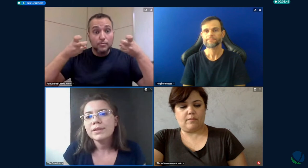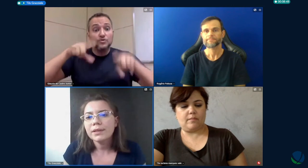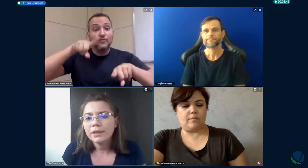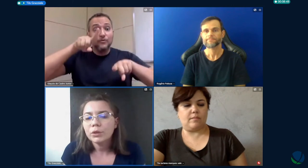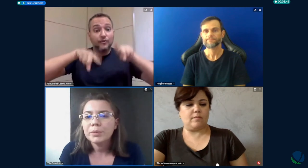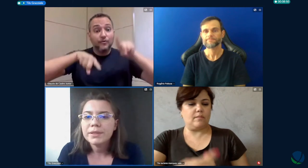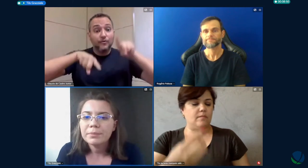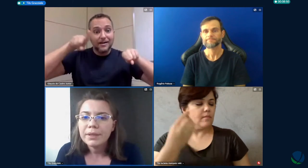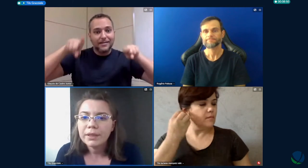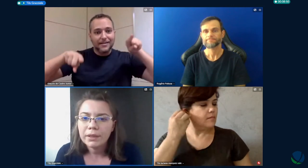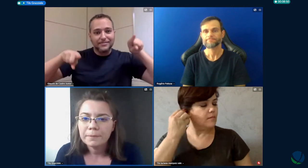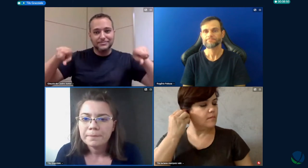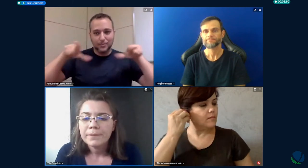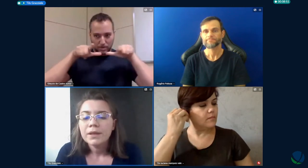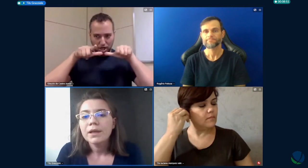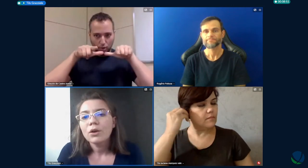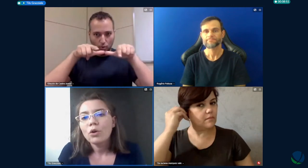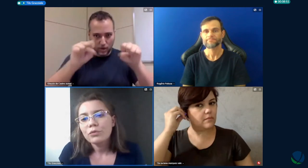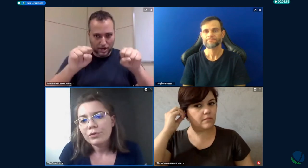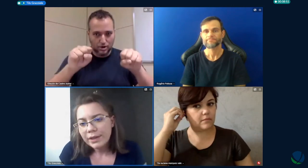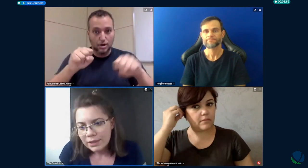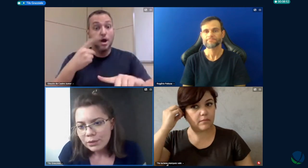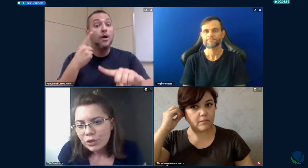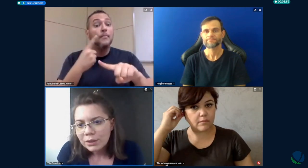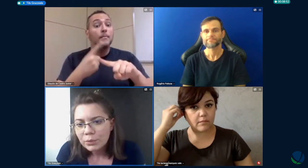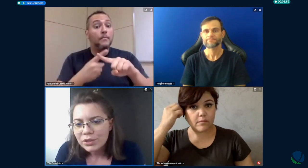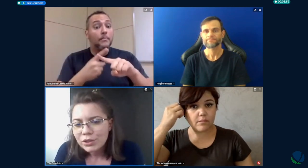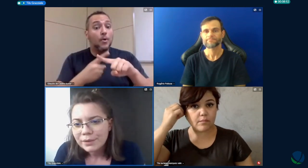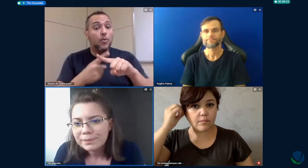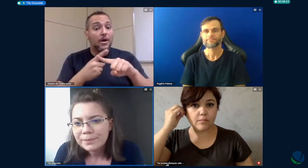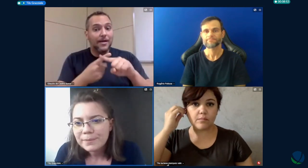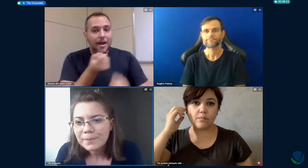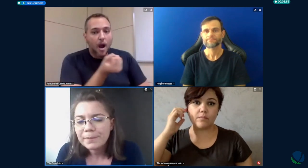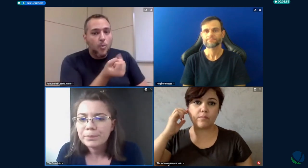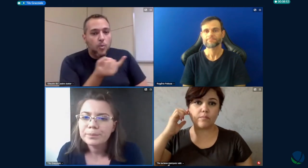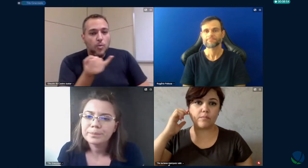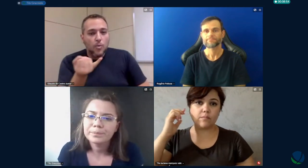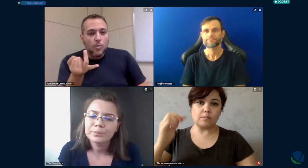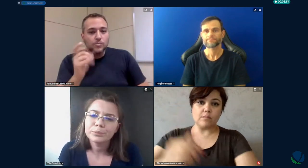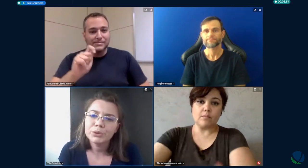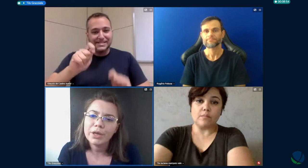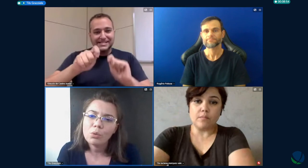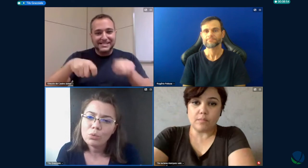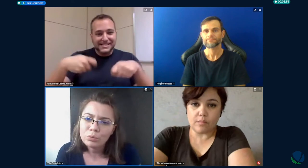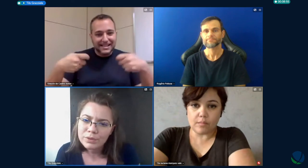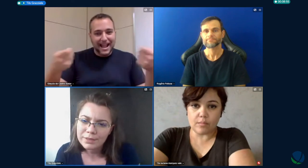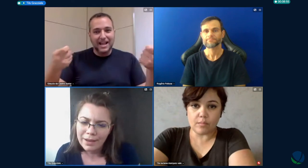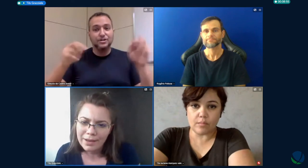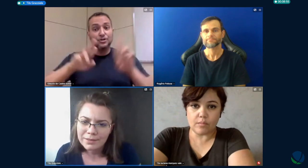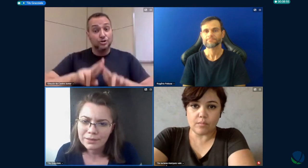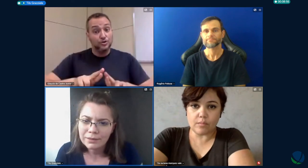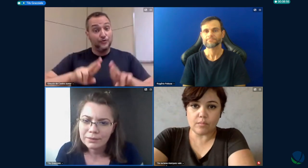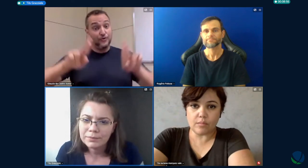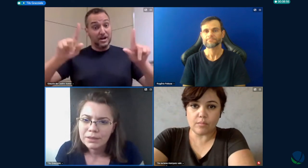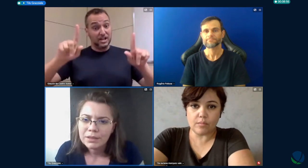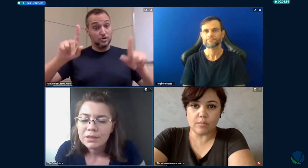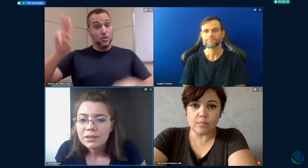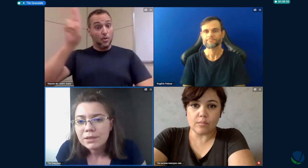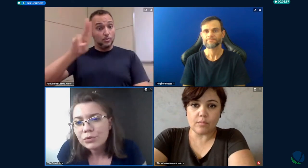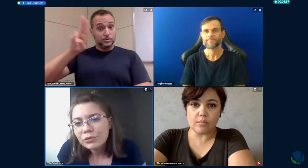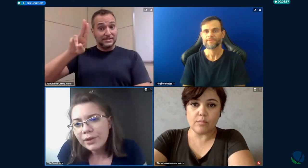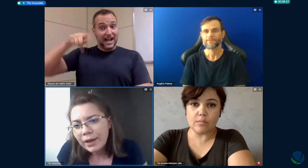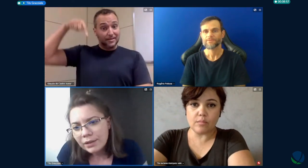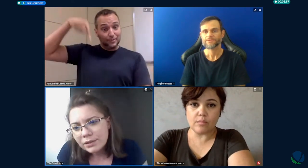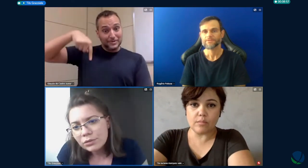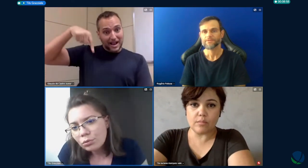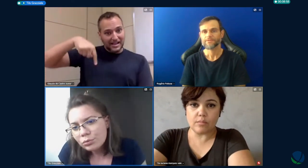A sua escrita, eu percebi que houve variação de linguística. Porque alguns sinais ali